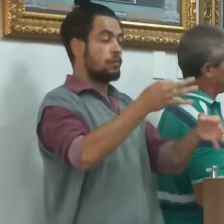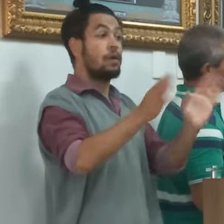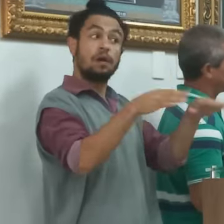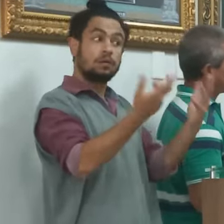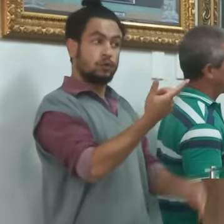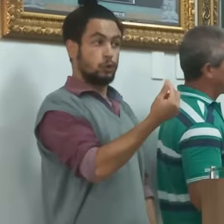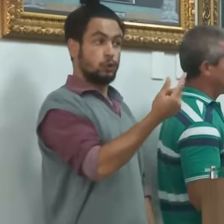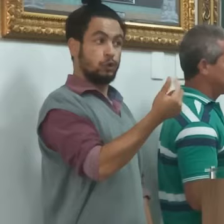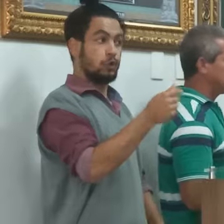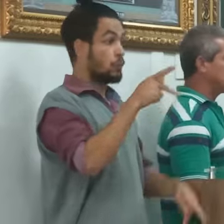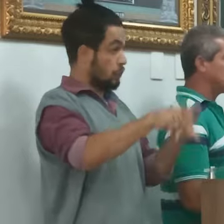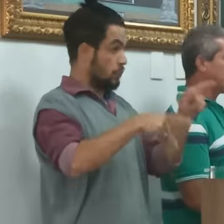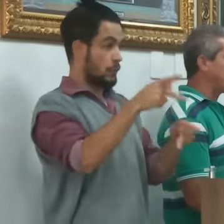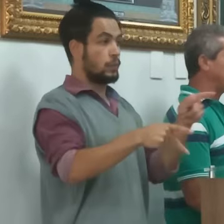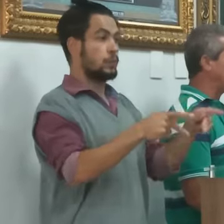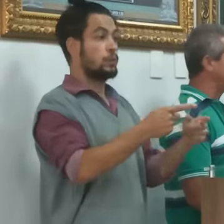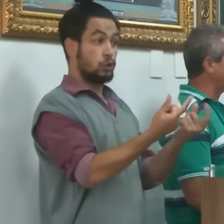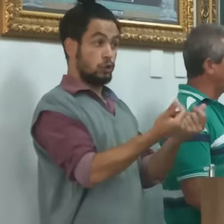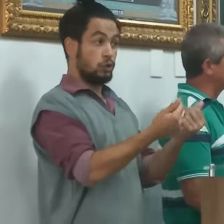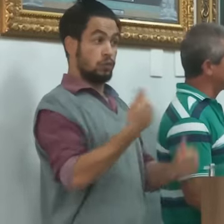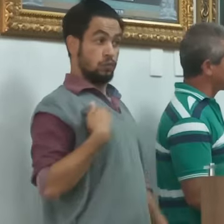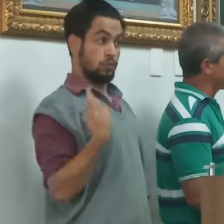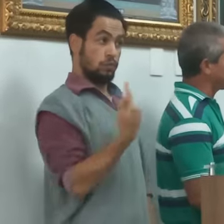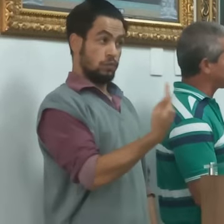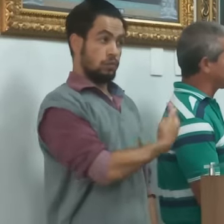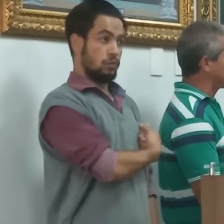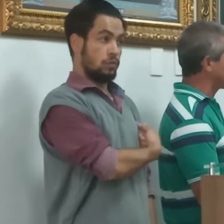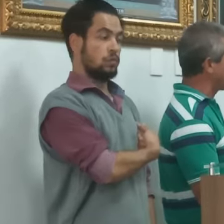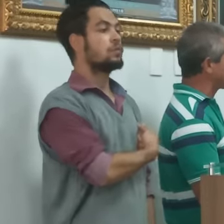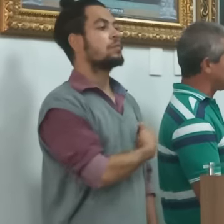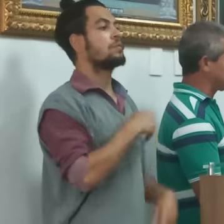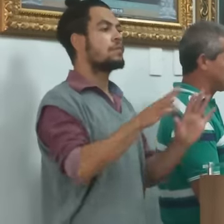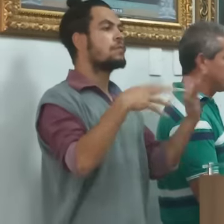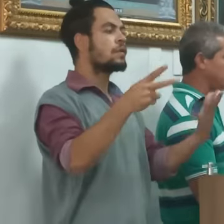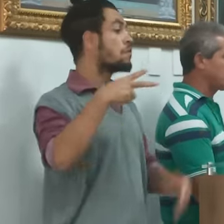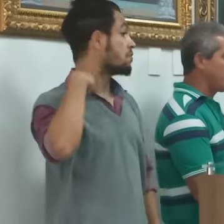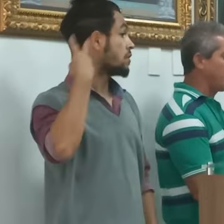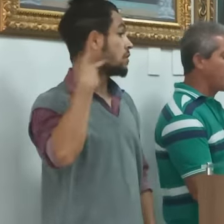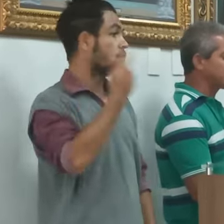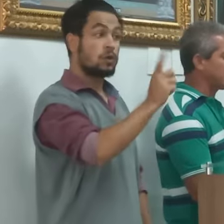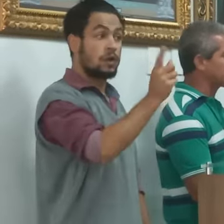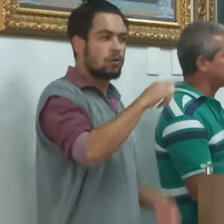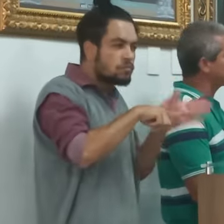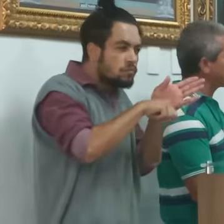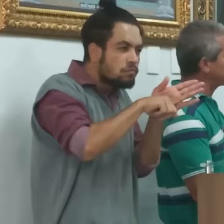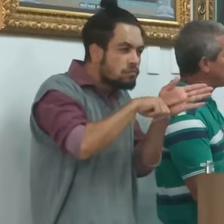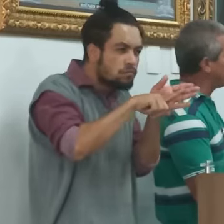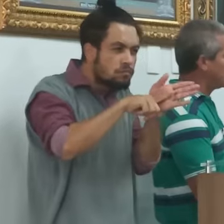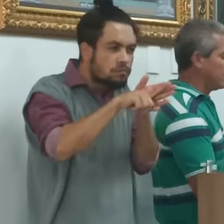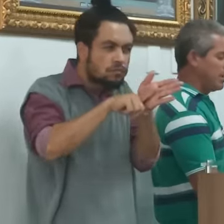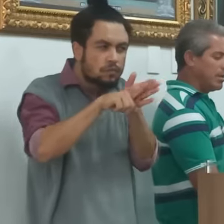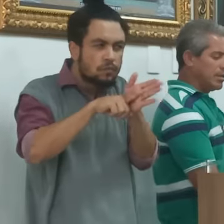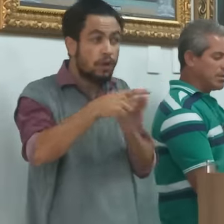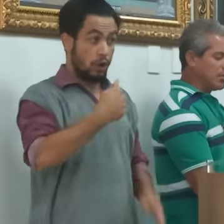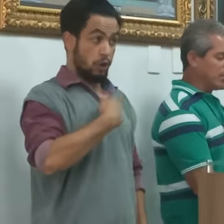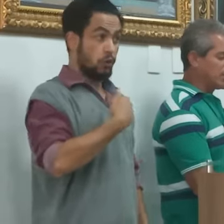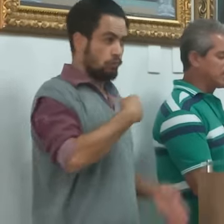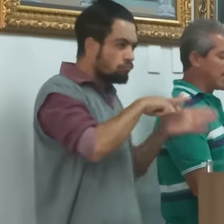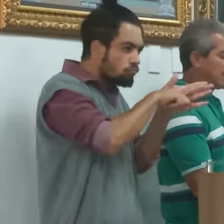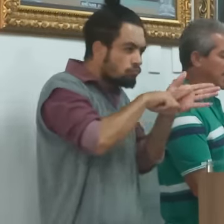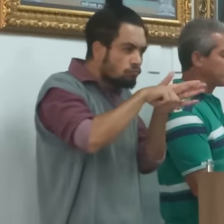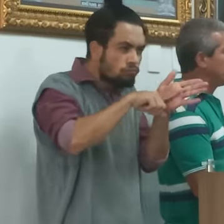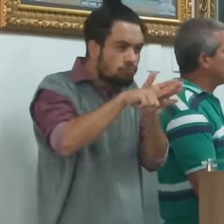povo. E na verdade, como os senhores vereadores não estão fiscalizando isso, eu vou fazer questão de fiscalizar. Então